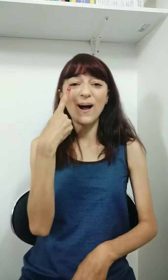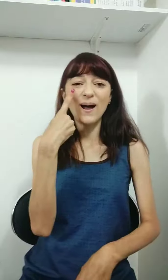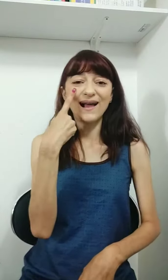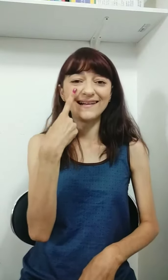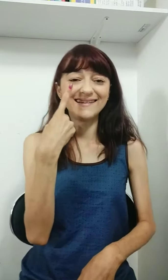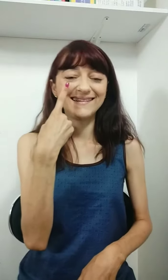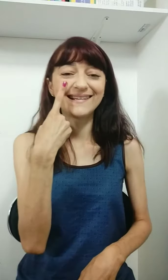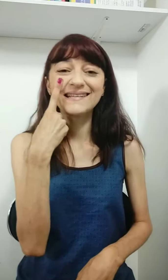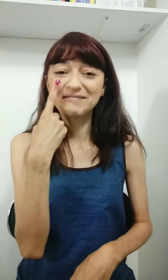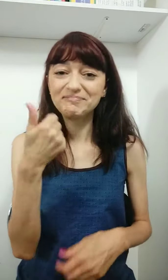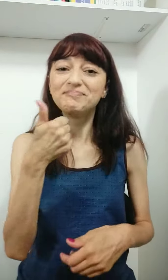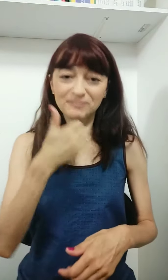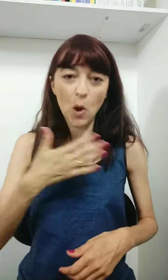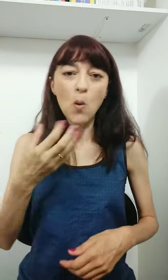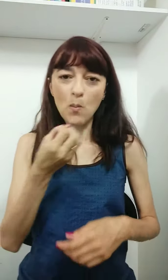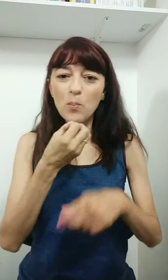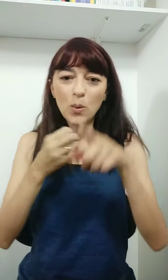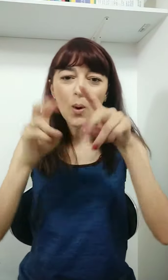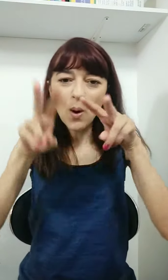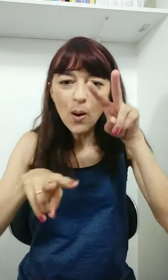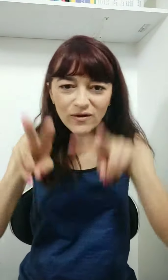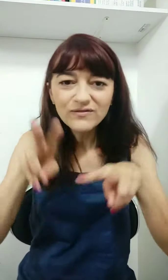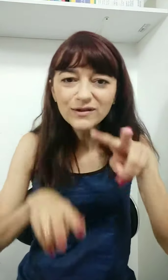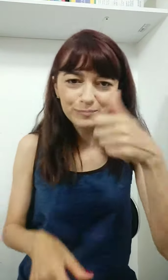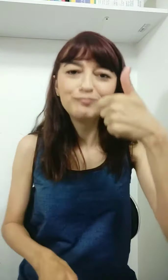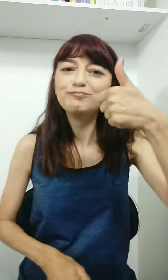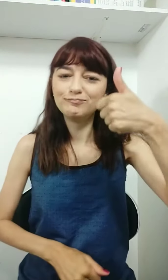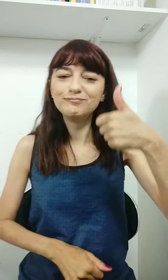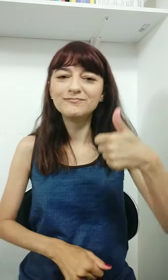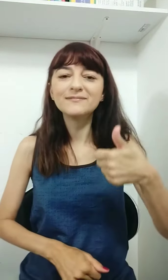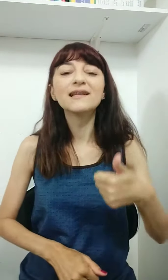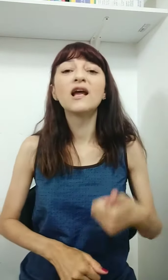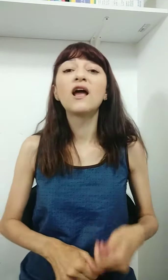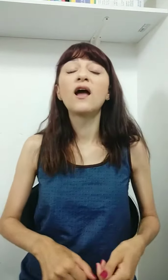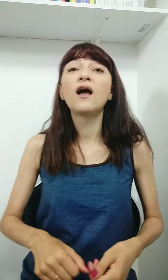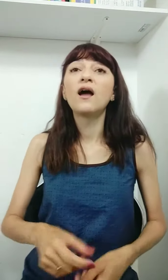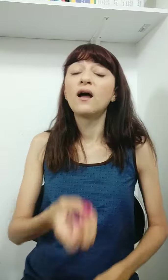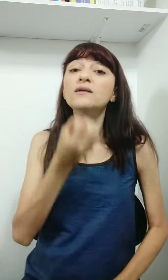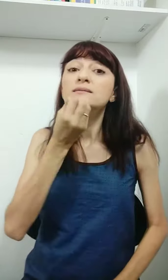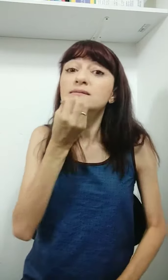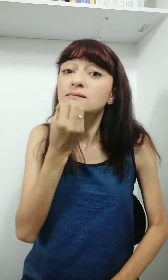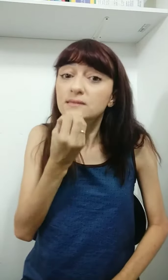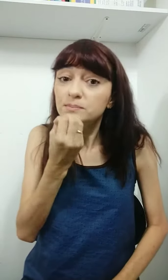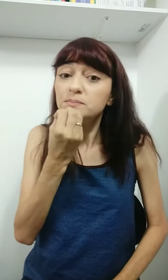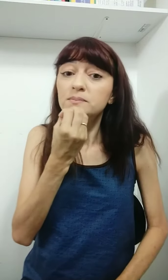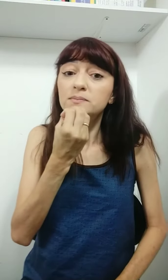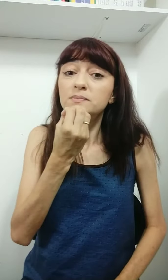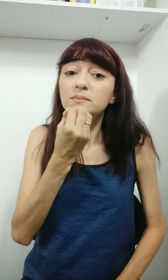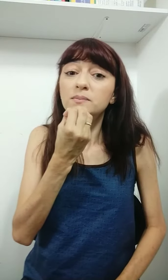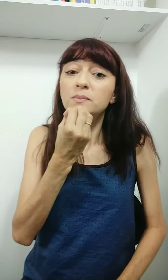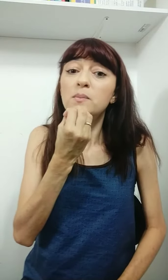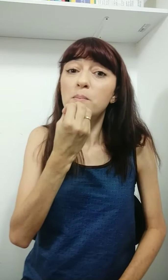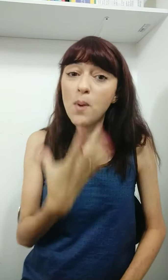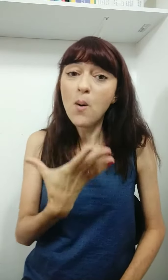Olha só, gente, olha só, interessante, né? Eu tô vendo aqui as respostas de vocês, muito bom, tá? Muito bom. Eu